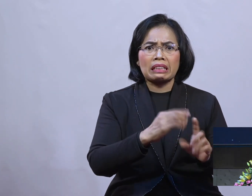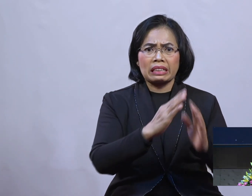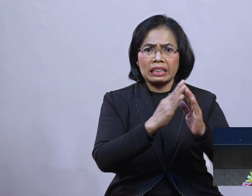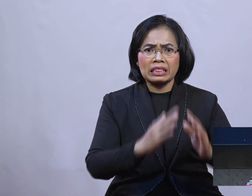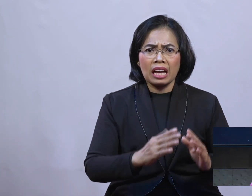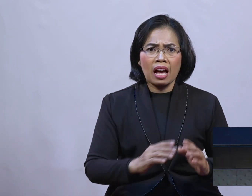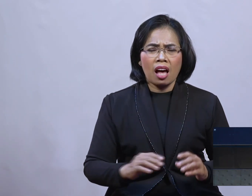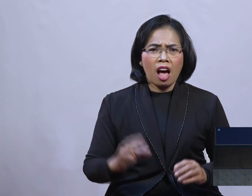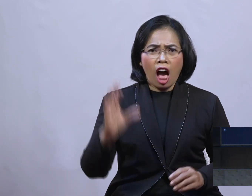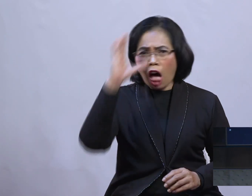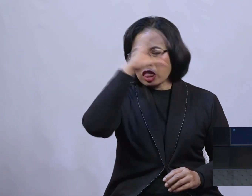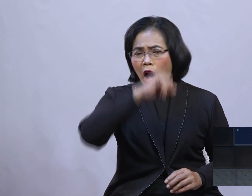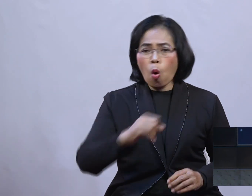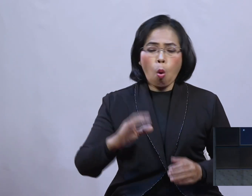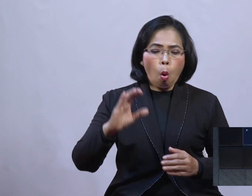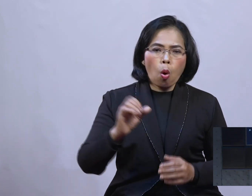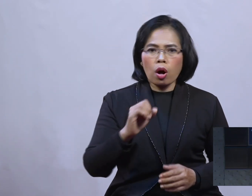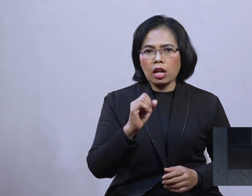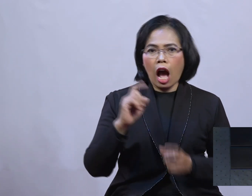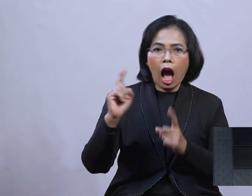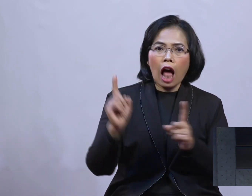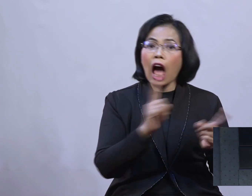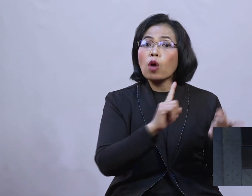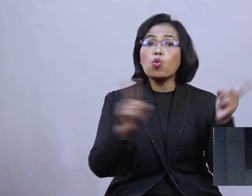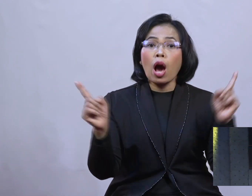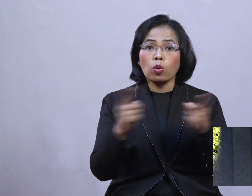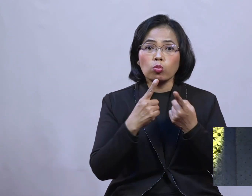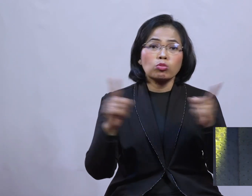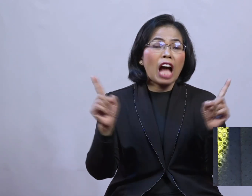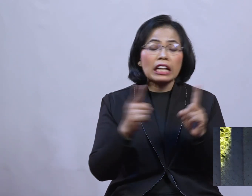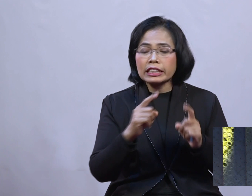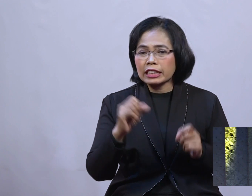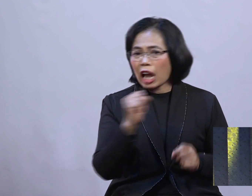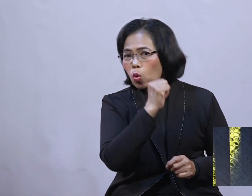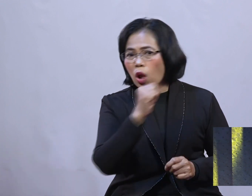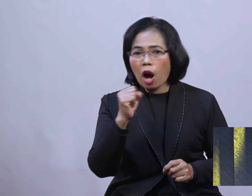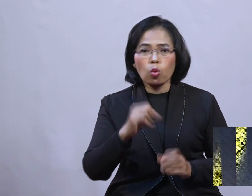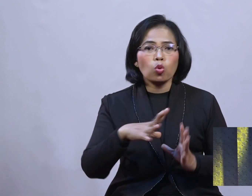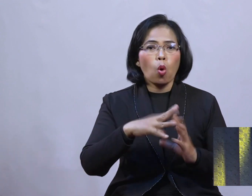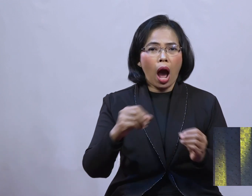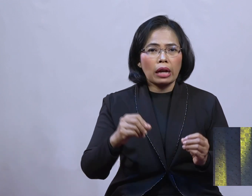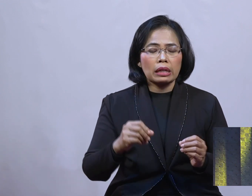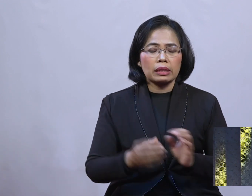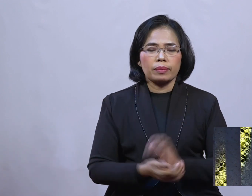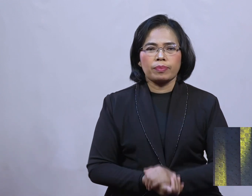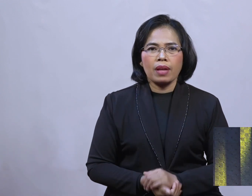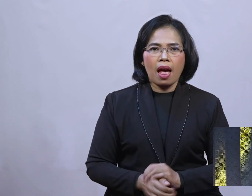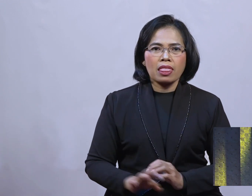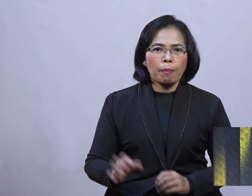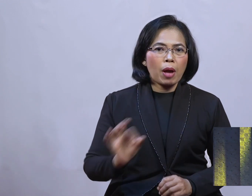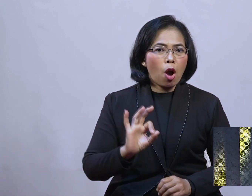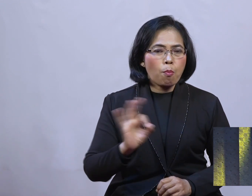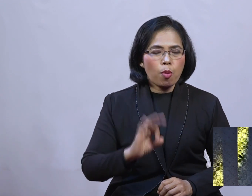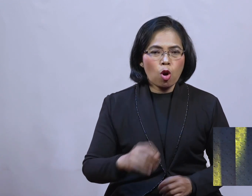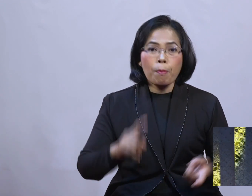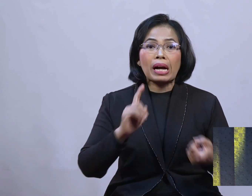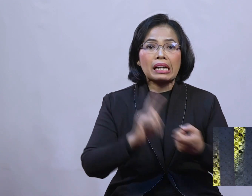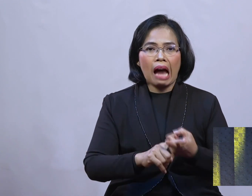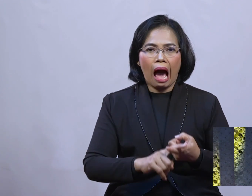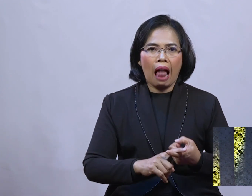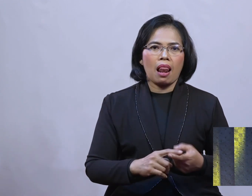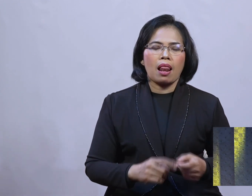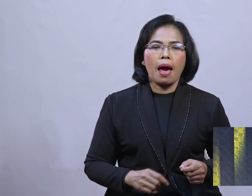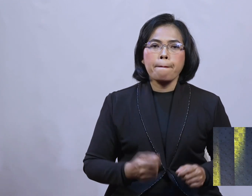belum mengalami cinta Tuhan Hai yang sungguh pribadi dan sempurna karena orang yang mengalami cinta Tuhan yang